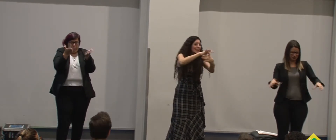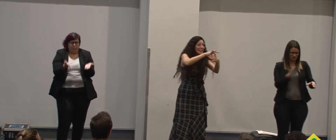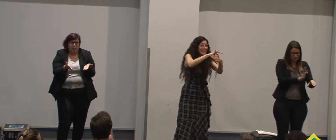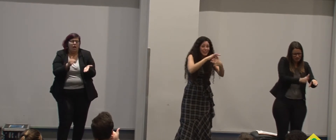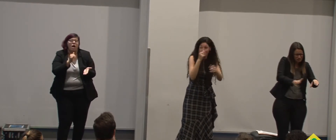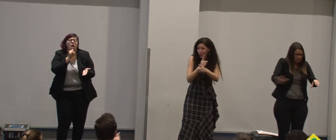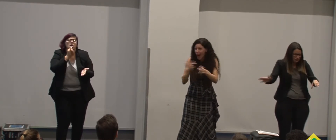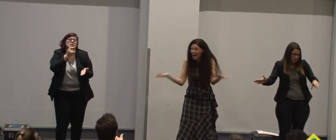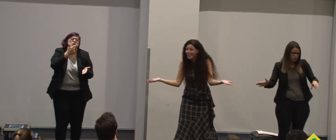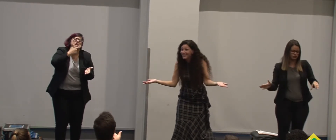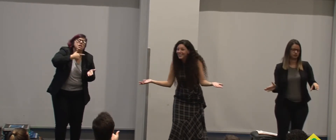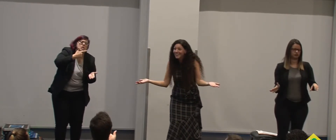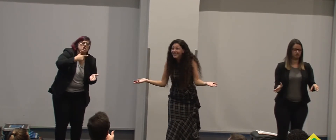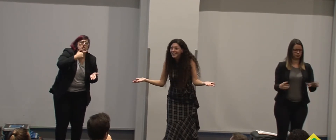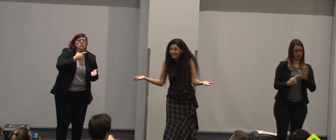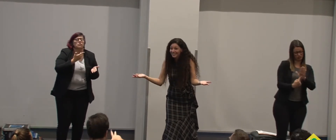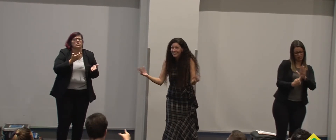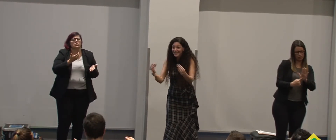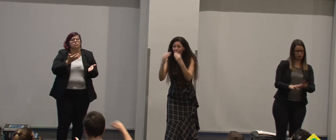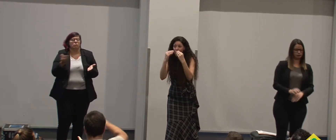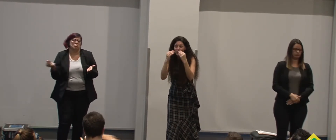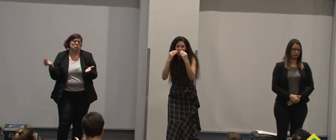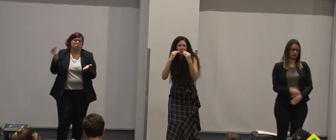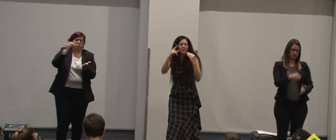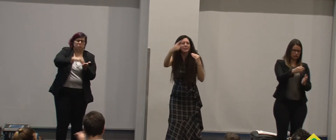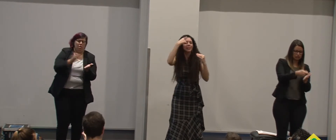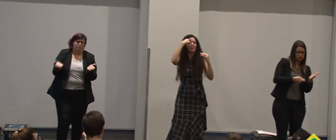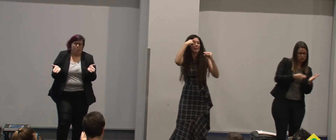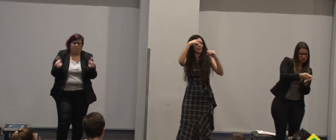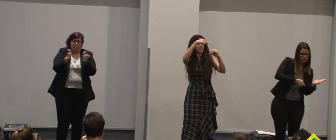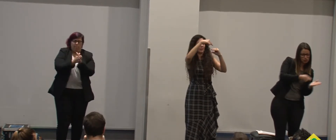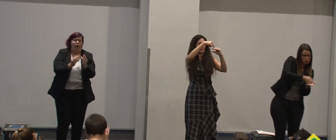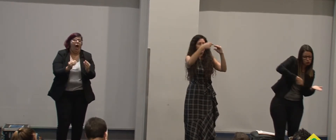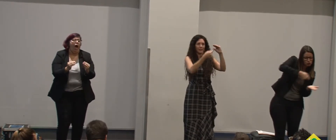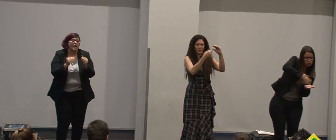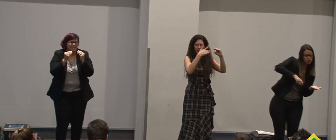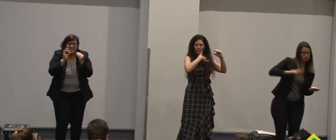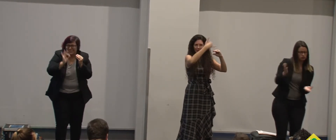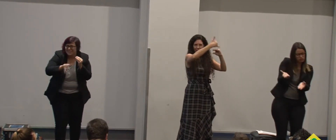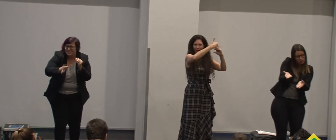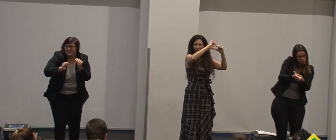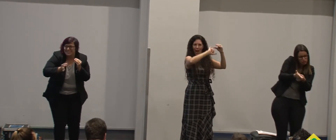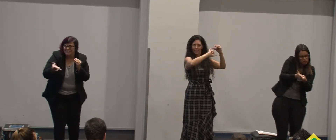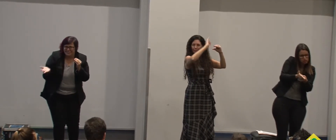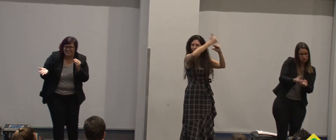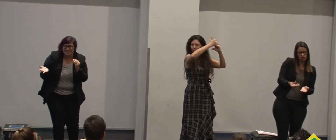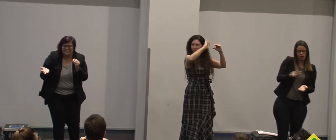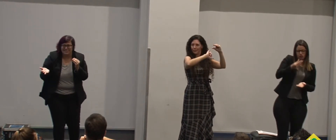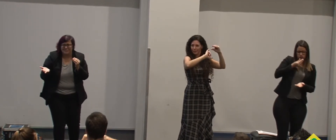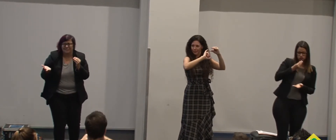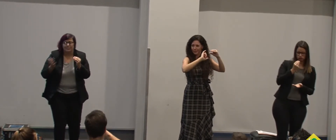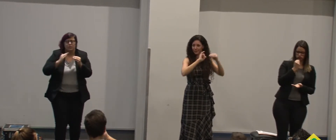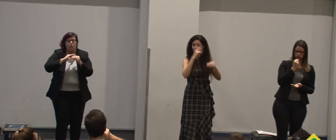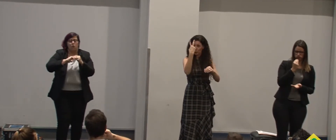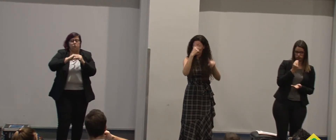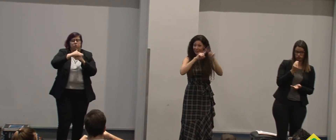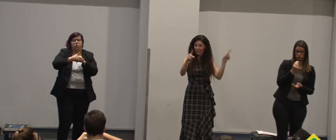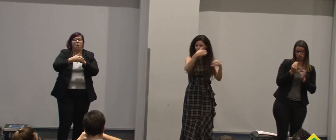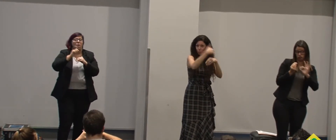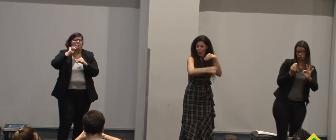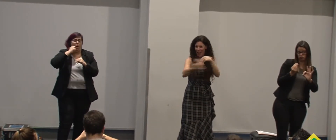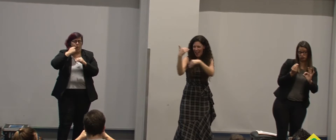né? Esse recheio pode ser o quê? Um filme, por exemplo, né? Da mesma maneira que acontece, né? A gente tem 2 pães,